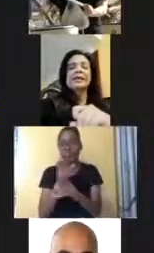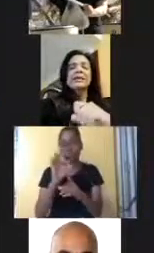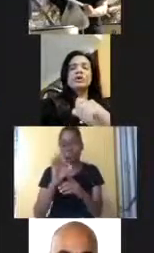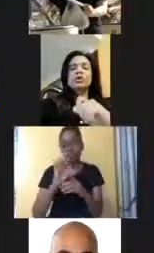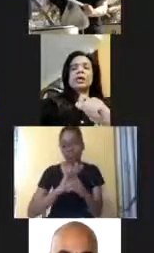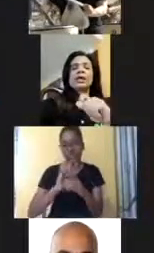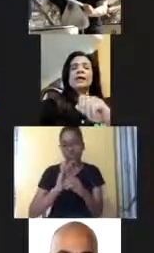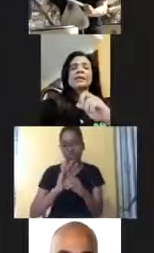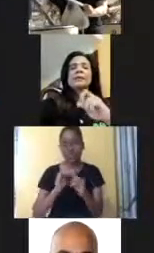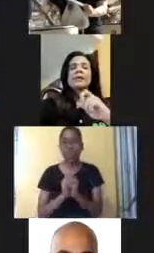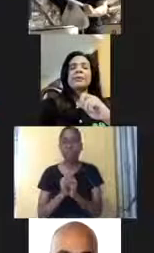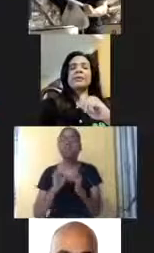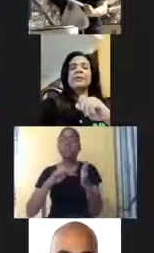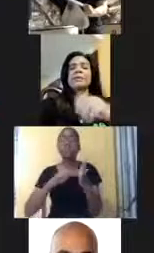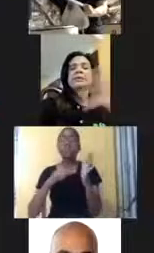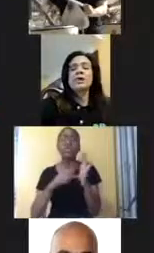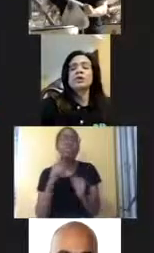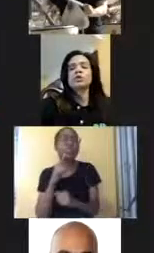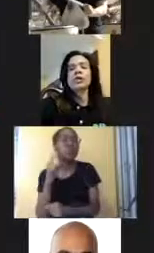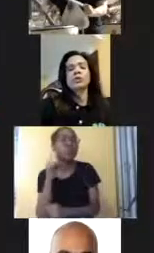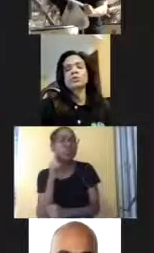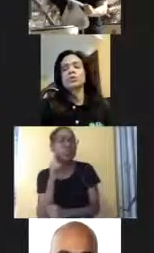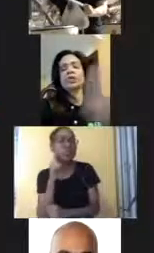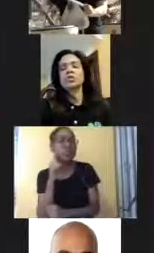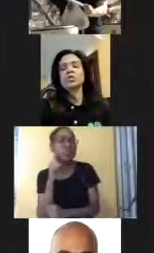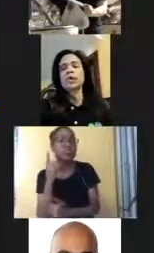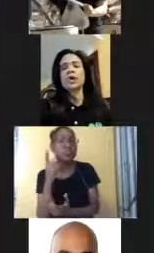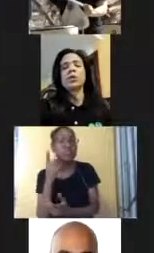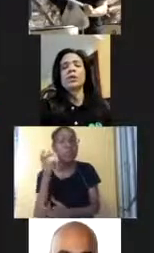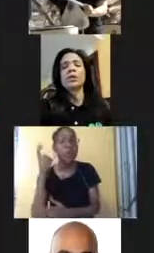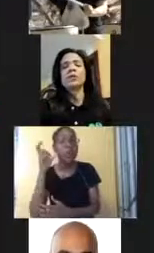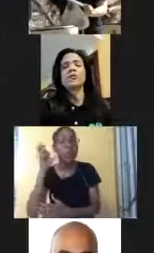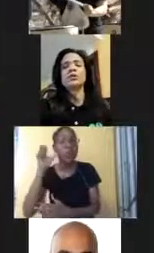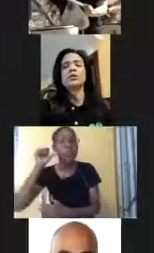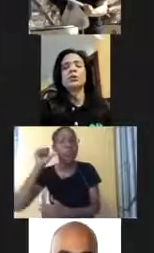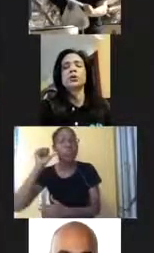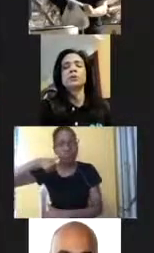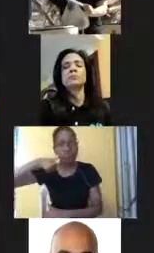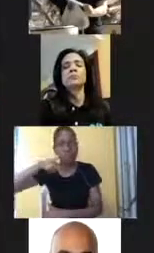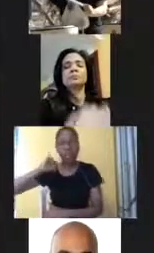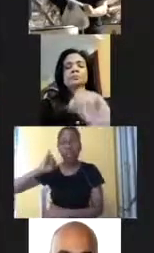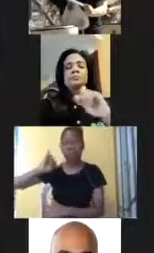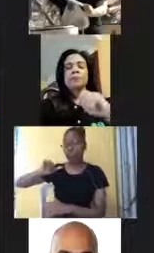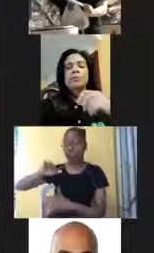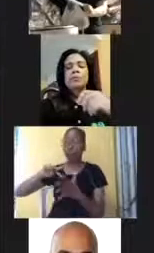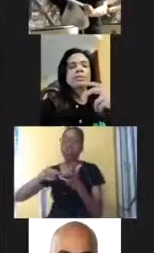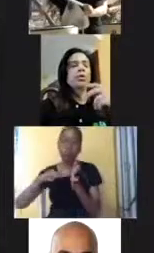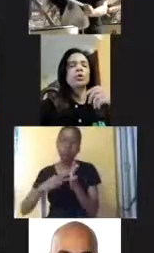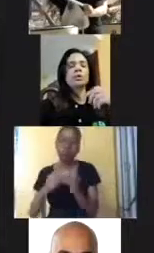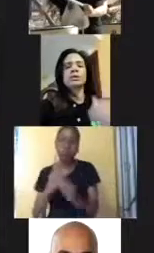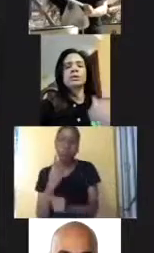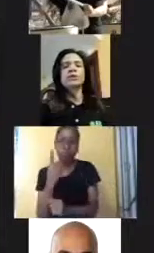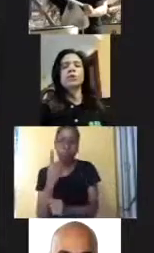¿Qué es la sordera? Es la inhabilidad parcial o total de escuchar. Esa es una de las definiciones. Vamos a